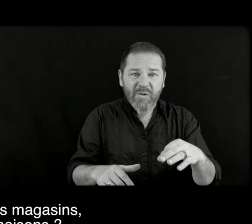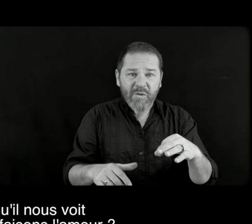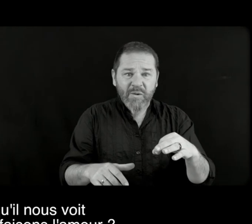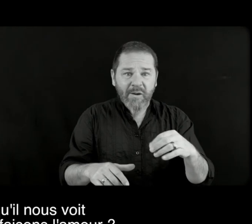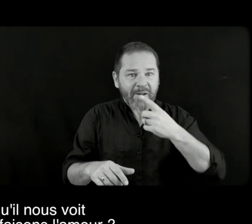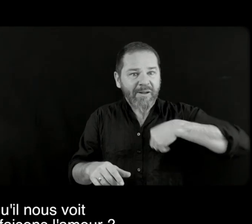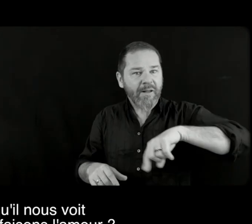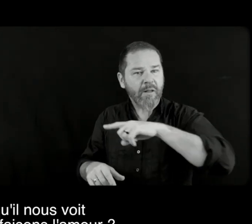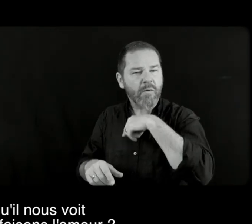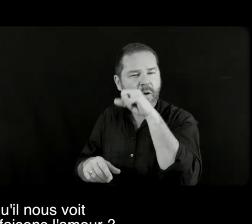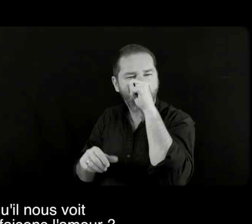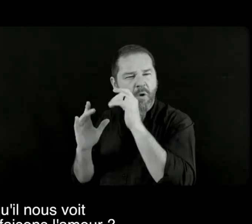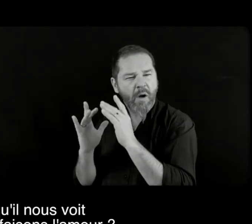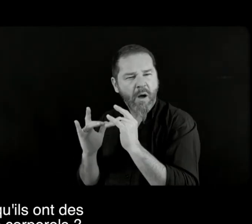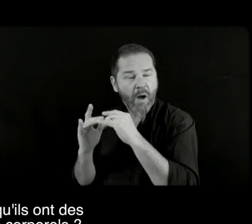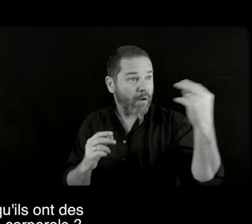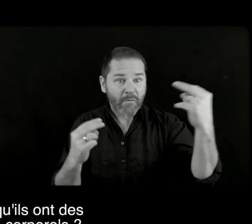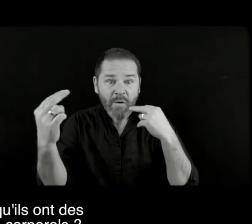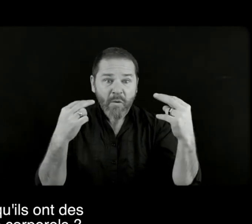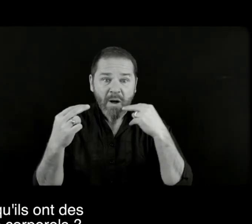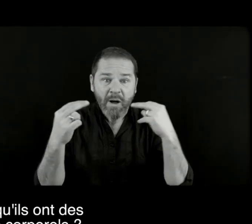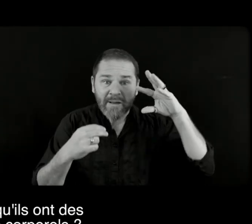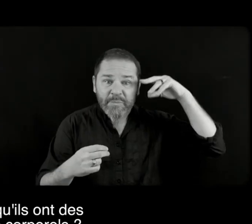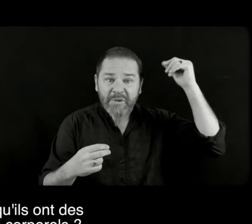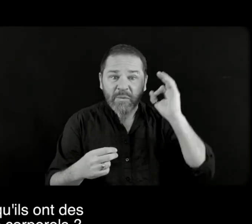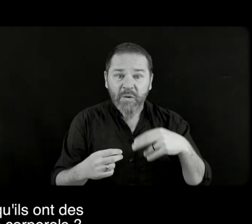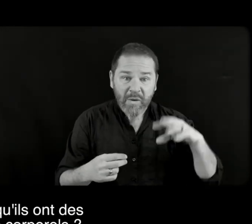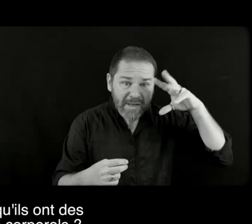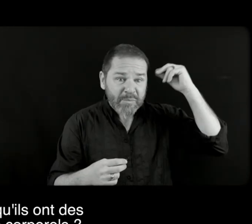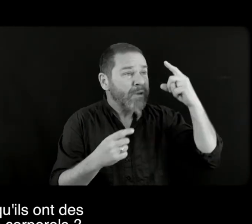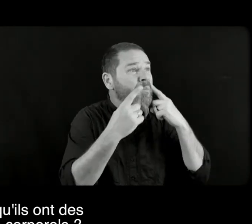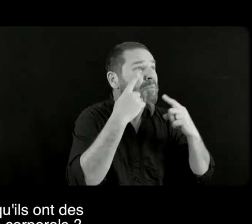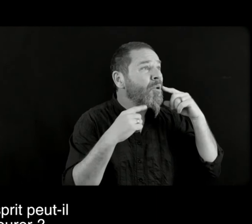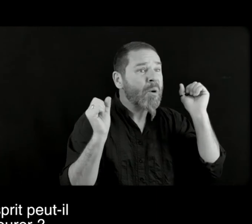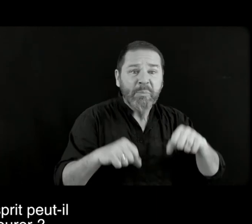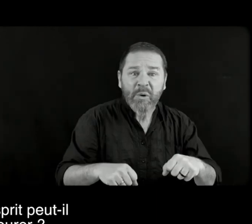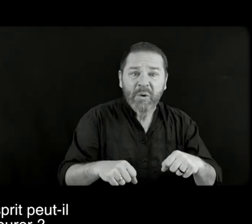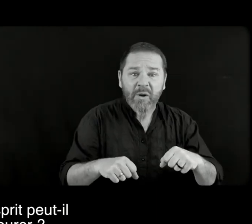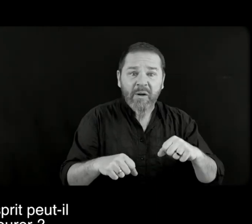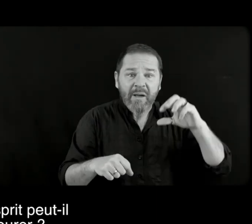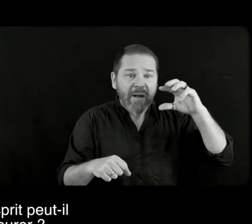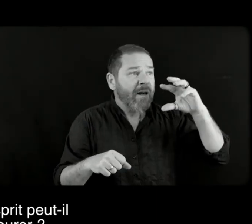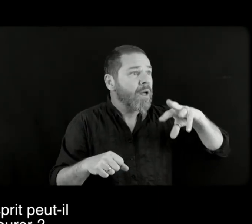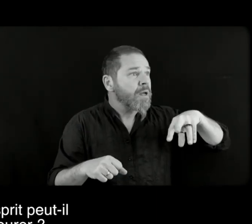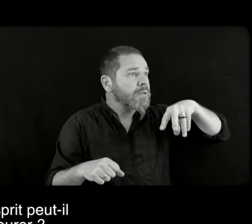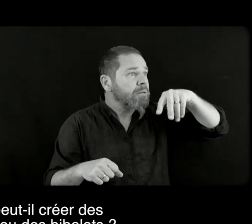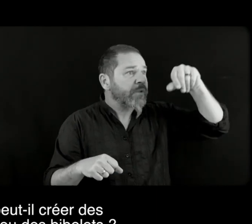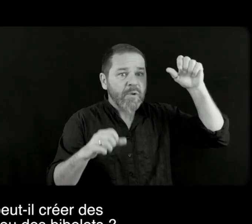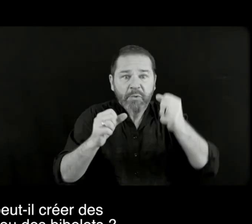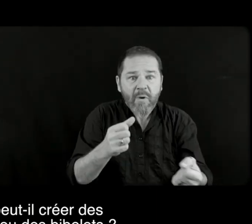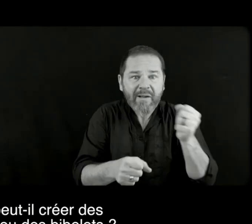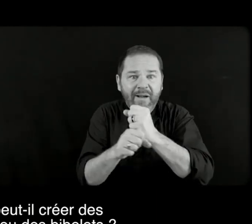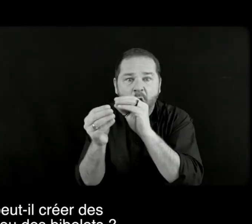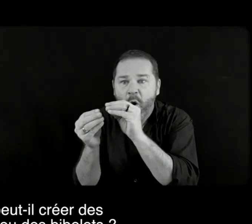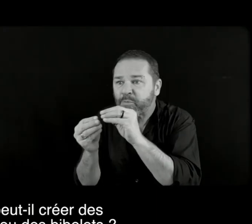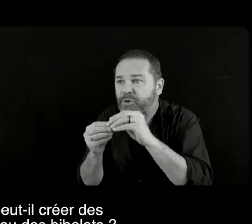maisons? Est-ce qu'ils nous voient quand nous faisons l'amour? Est-ce qu'ils ont des besoins corporels? Un esprit peut-il pleurer? Un esprit